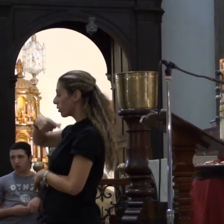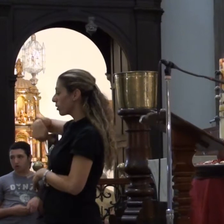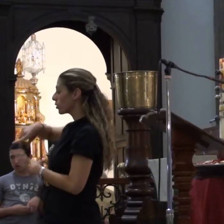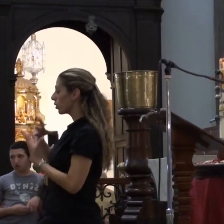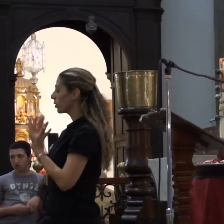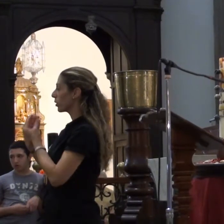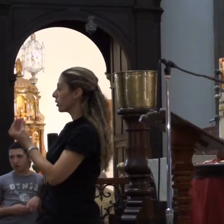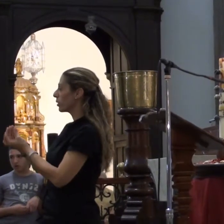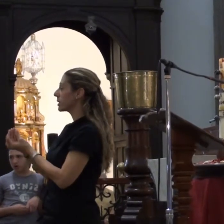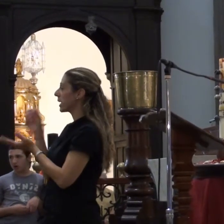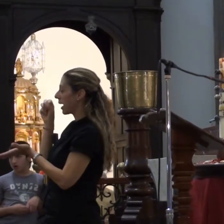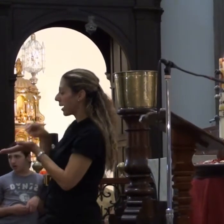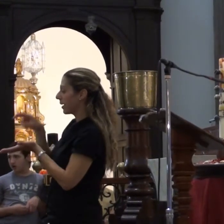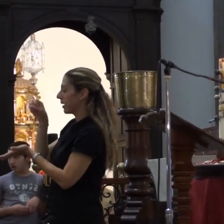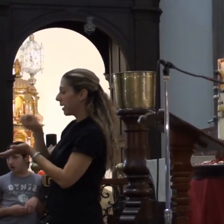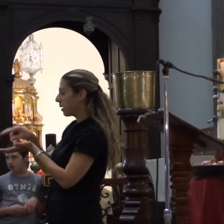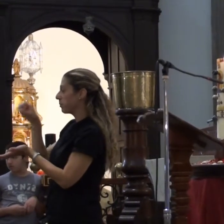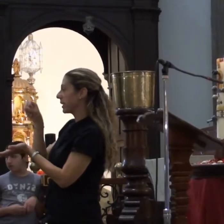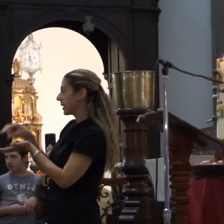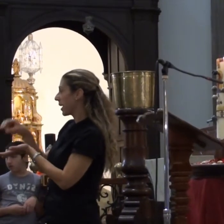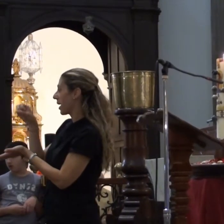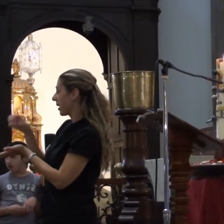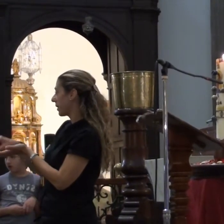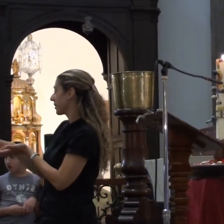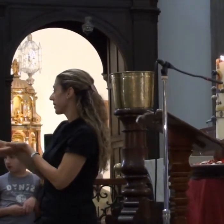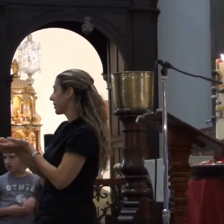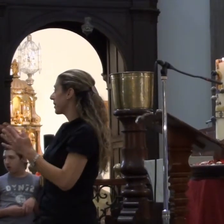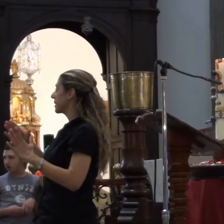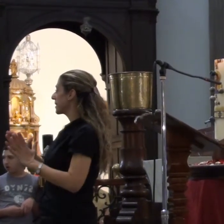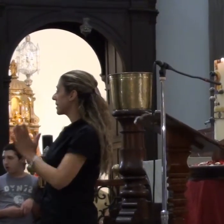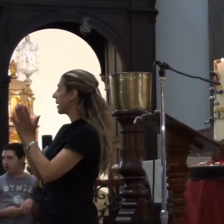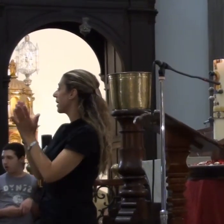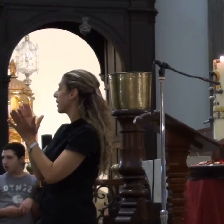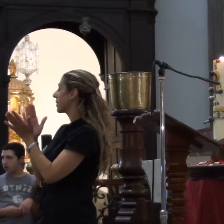ruega por nosotros al caminar